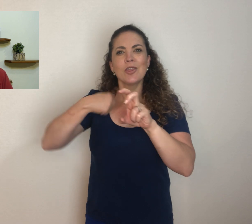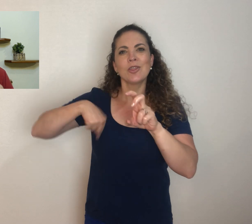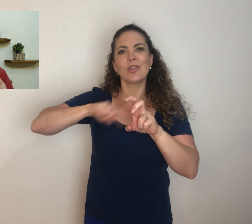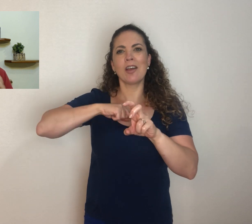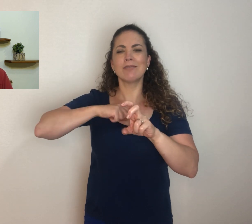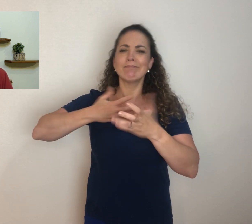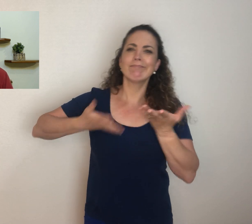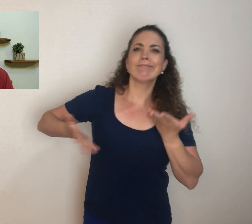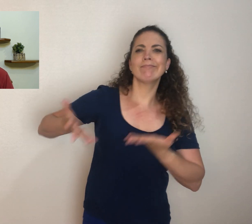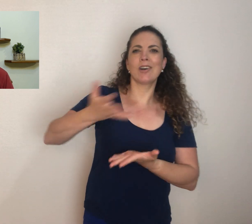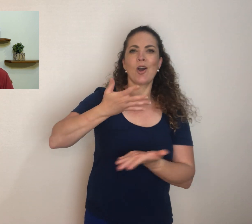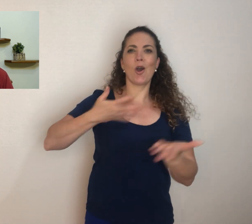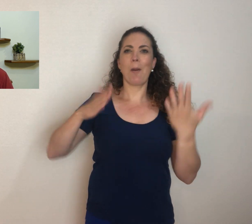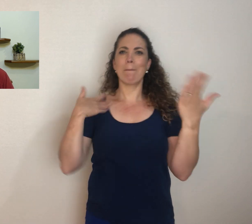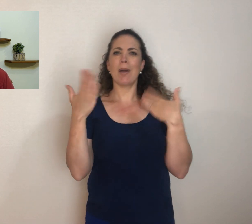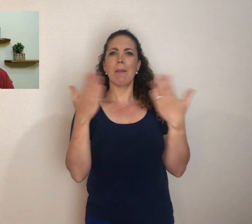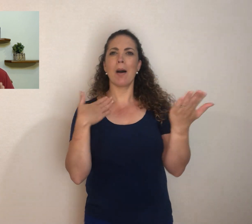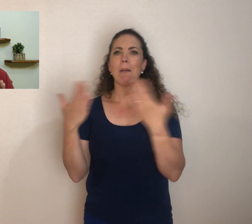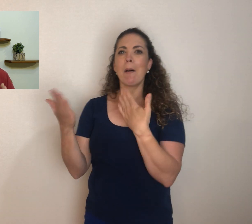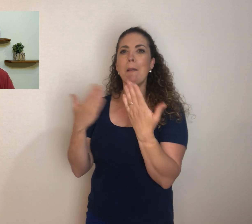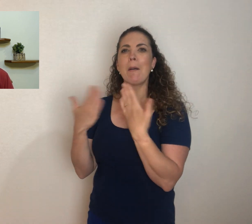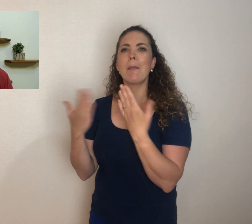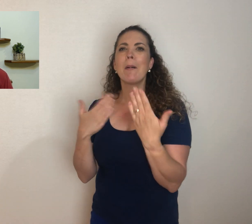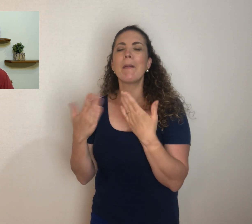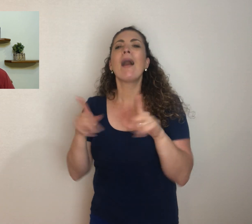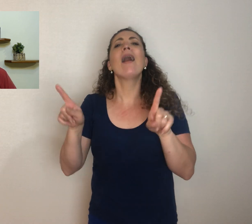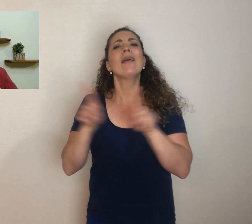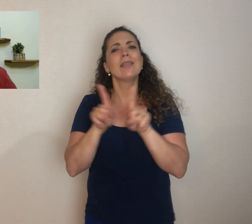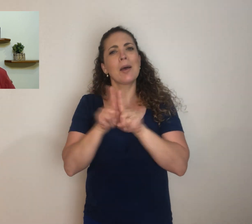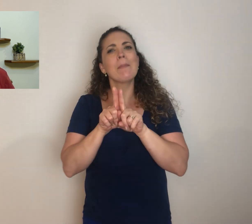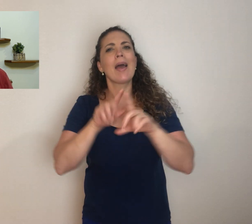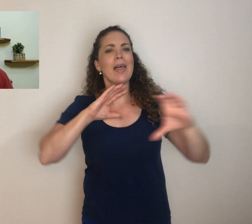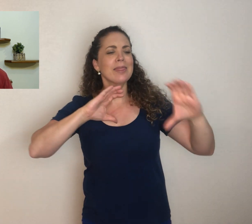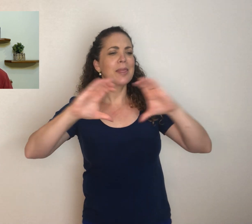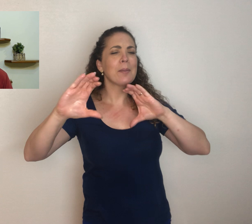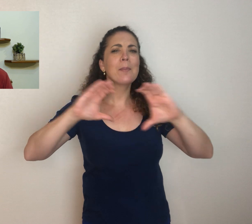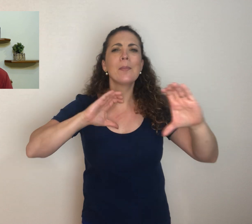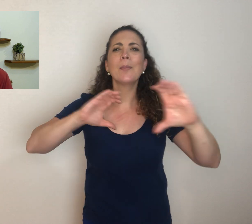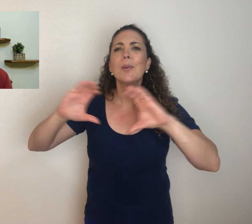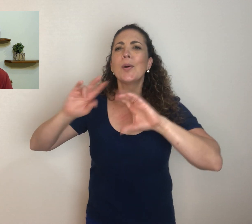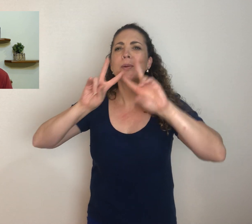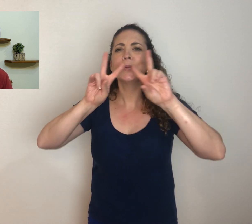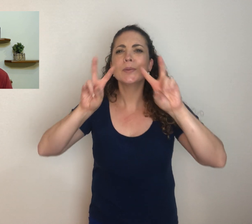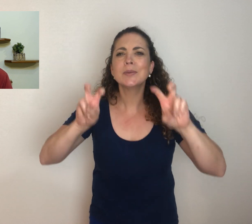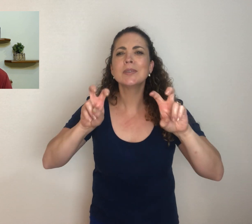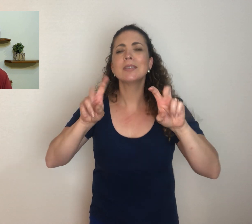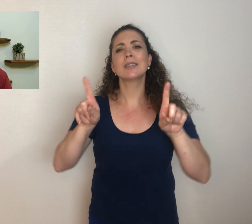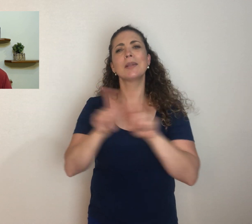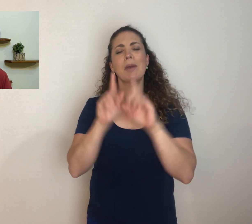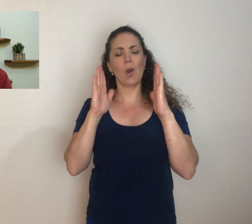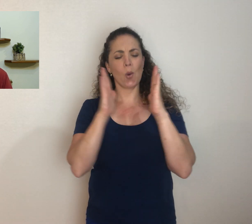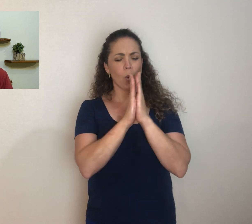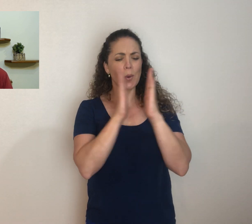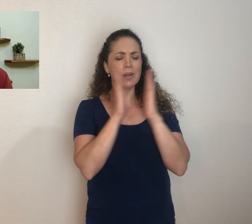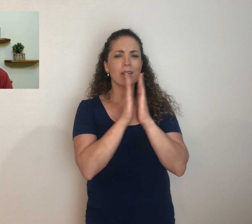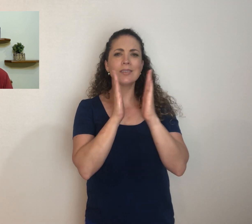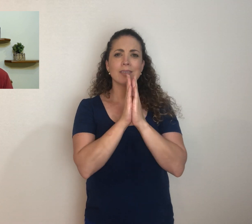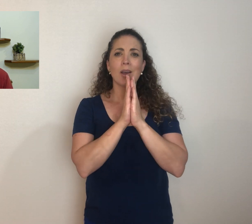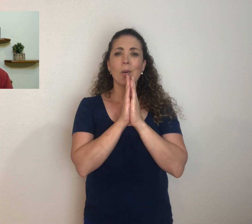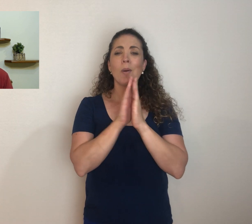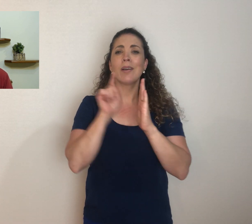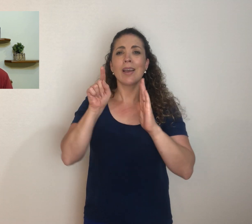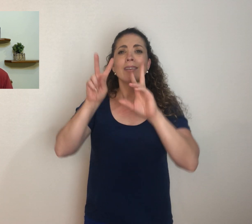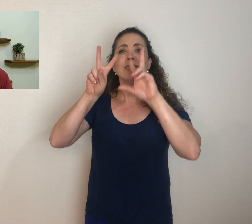conversas, em nossas orações, em nossos cânticos, que o Senhor aqueça os nossos corações